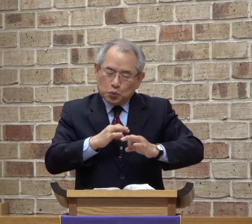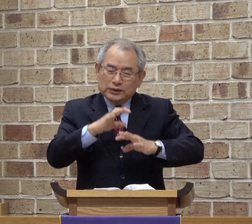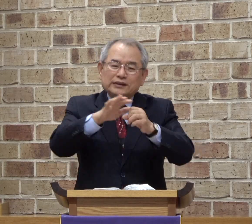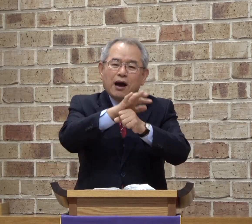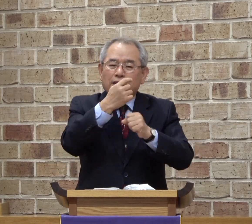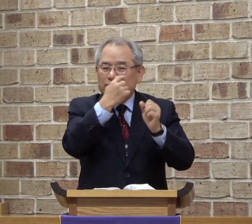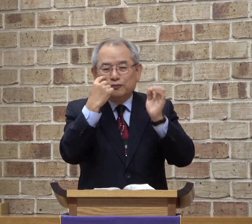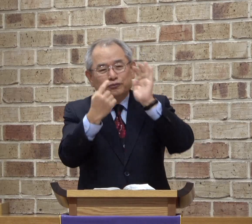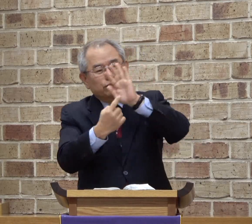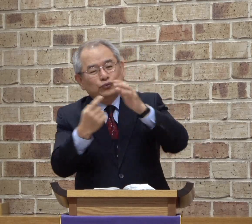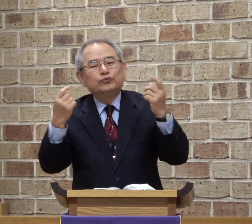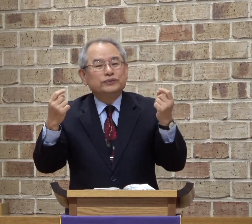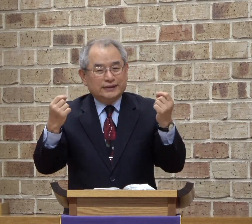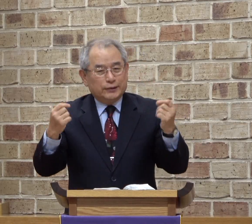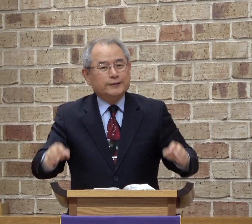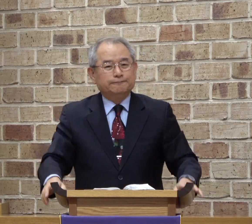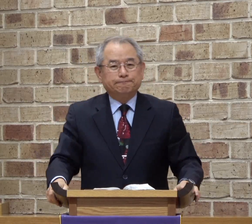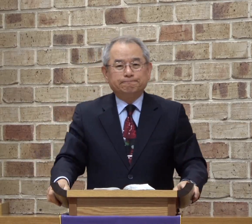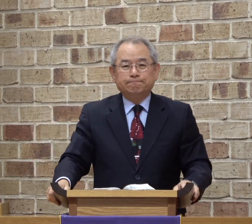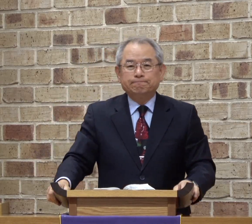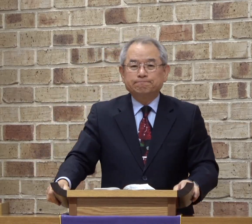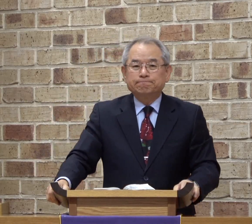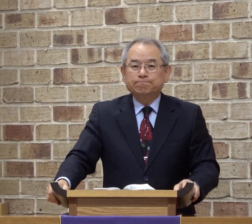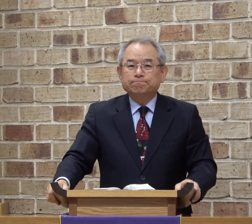세상 최고의 선물은 예수 그리스도이십니다.